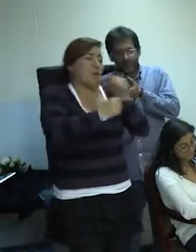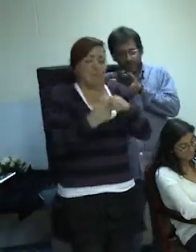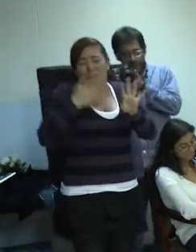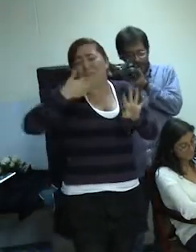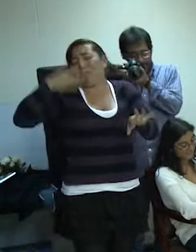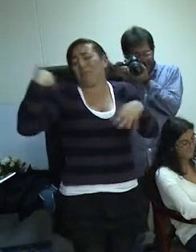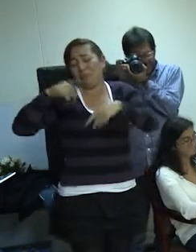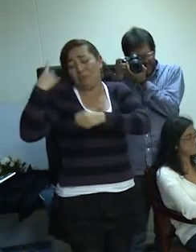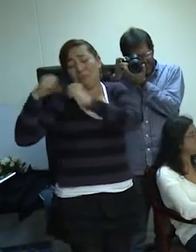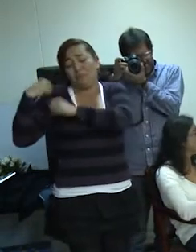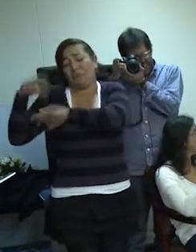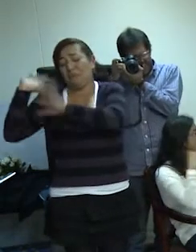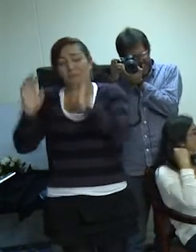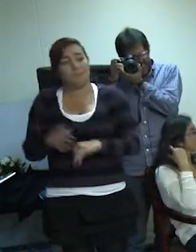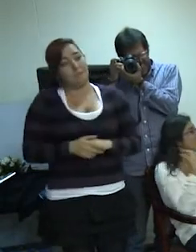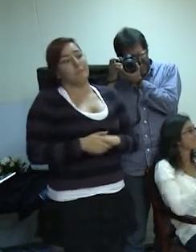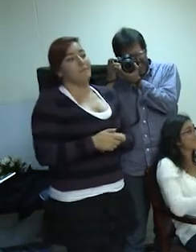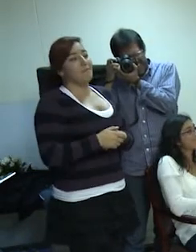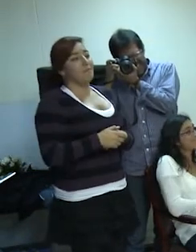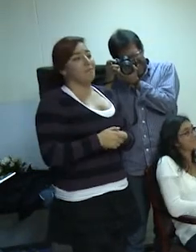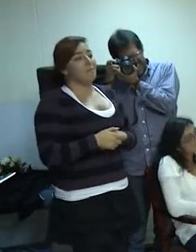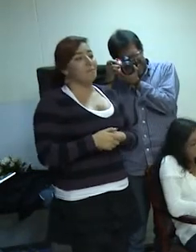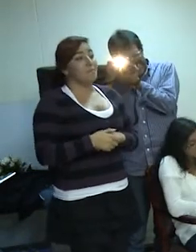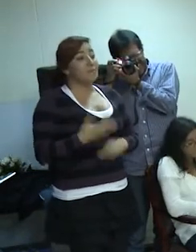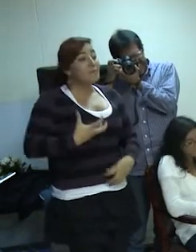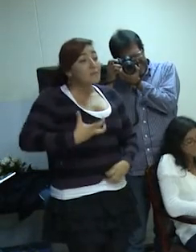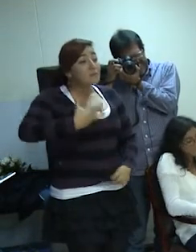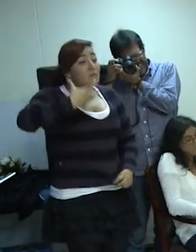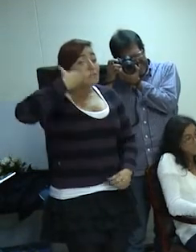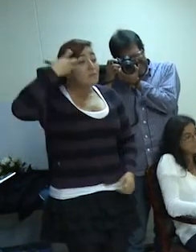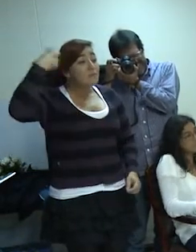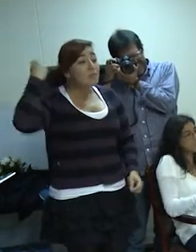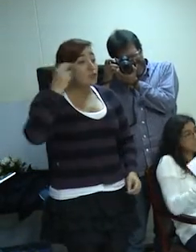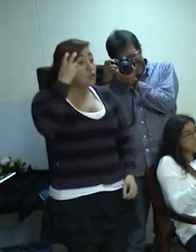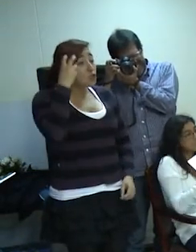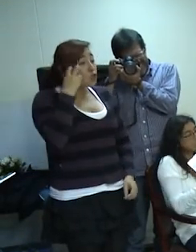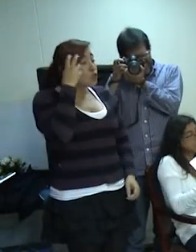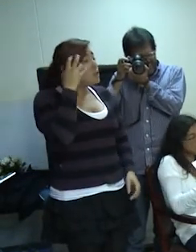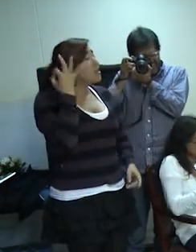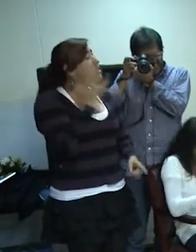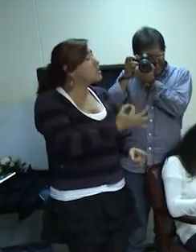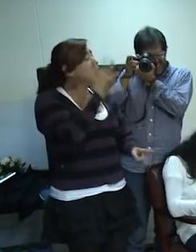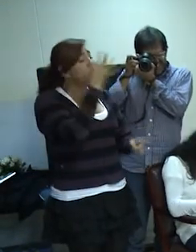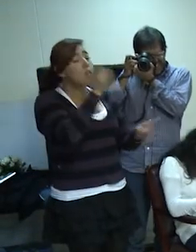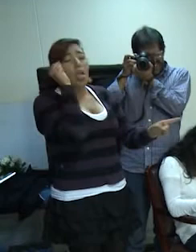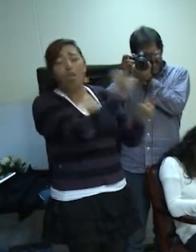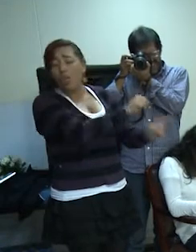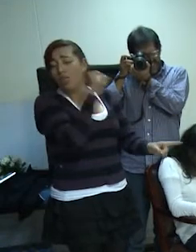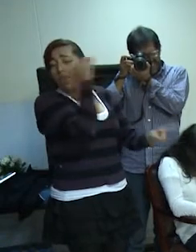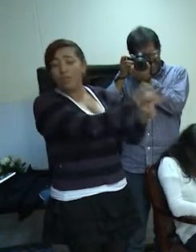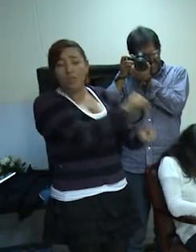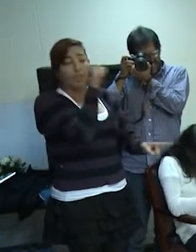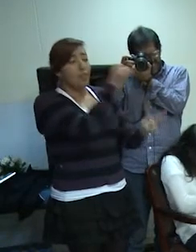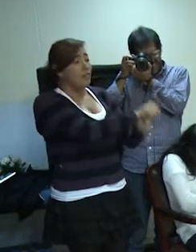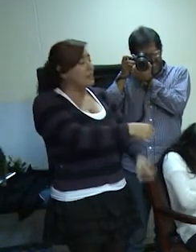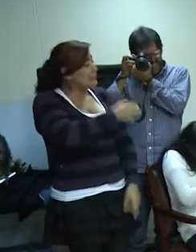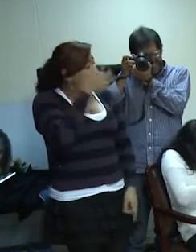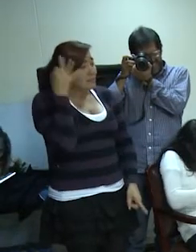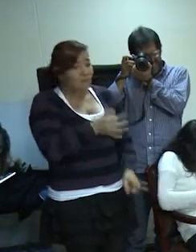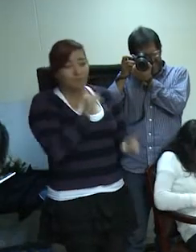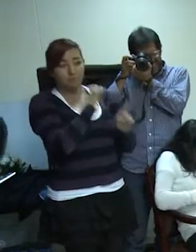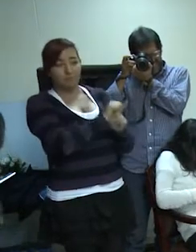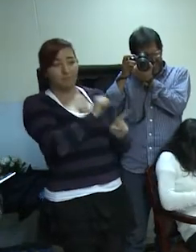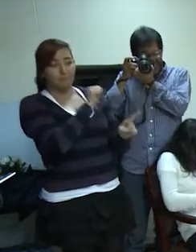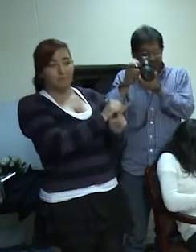expuesto. En esa época, el Chocó siempre ha sido lo más abandonado y ha estado en las peores condiciones. Pero